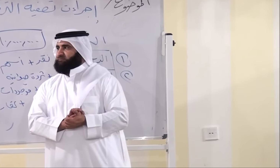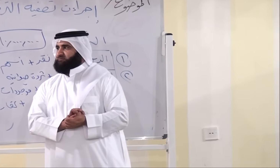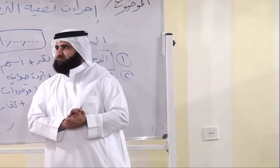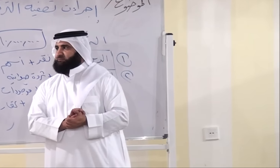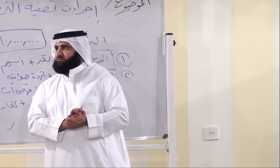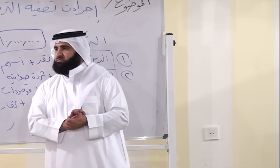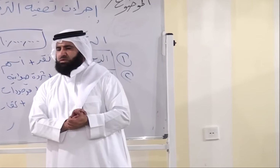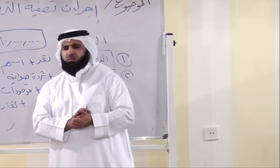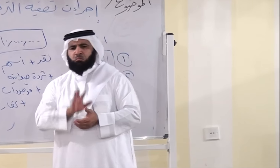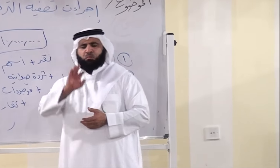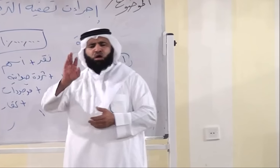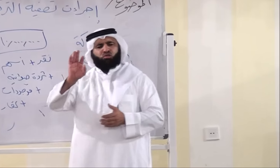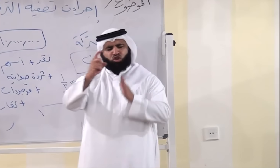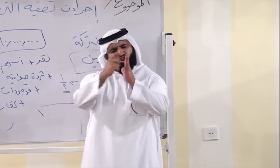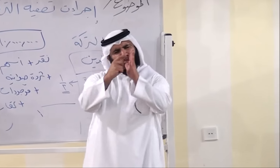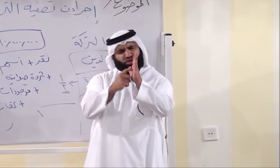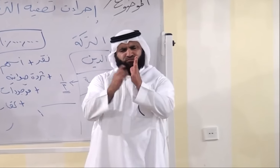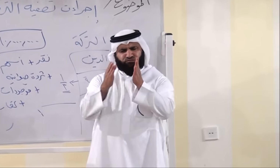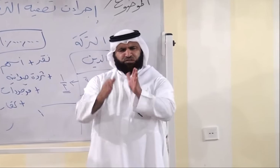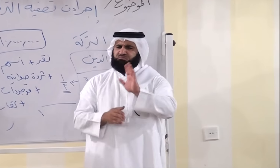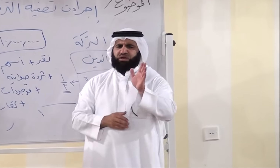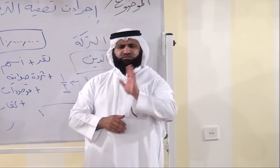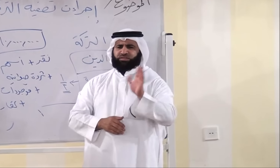والله في آلية محددة.